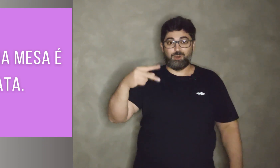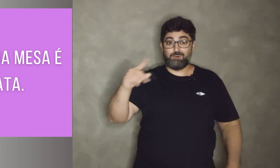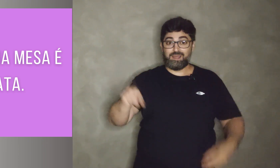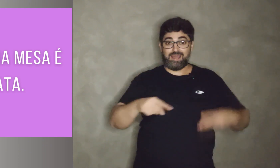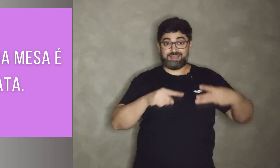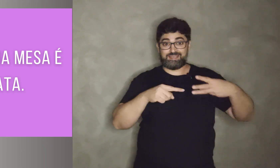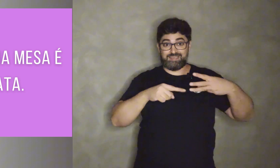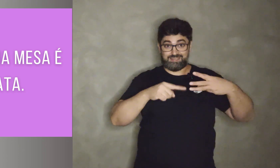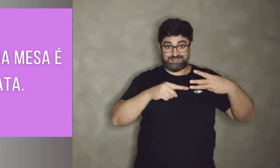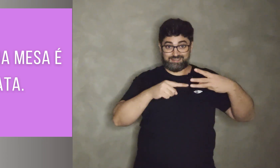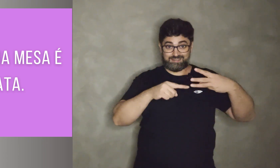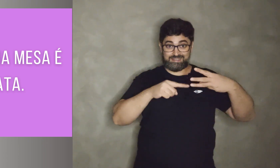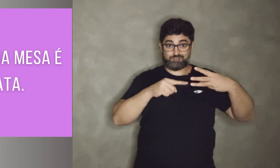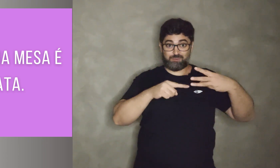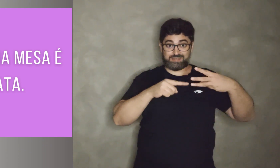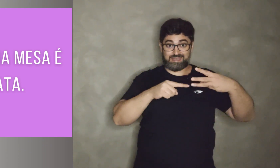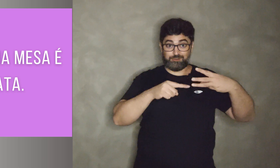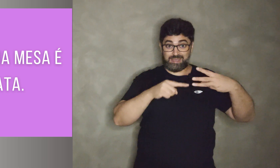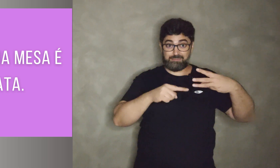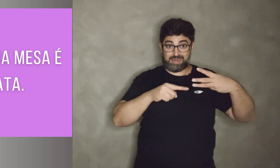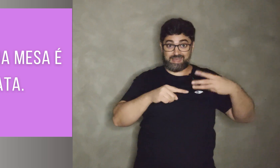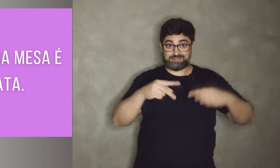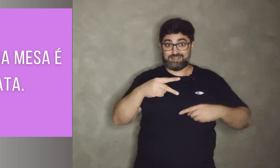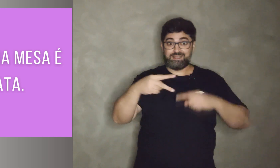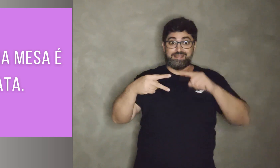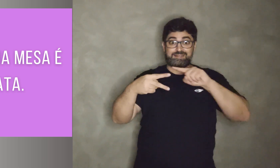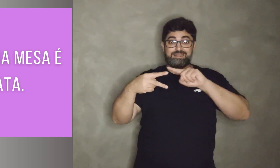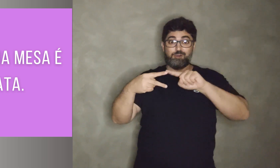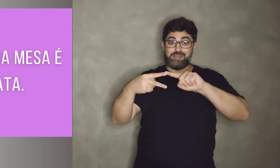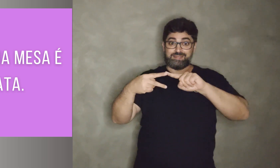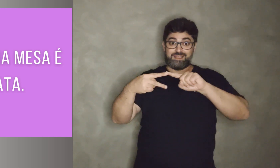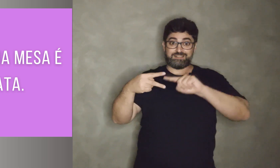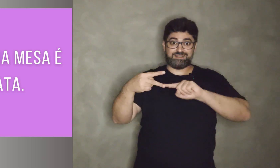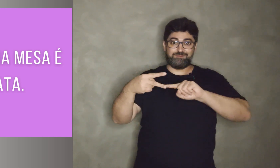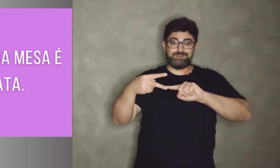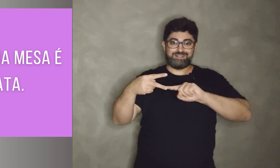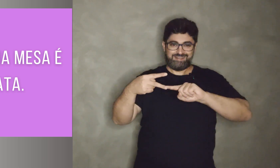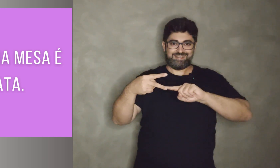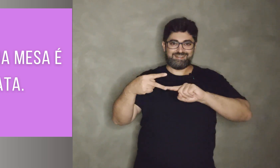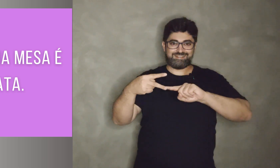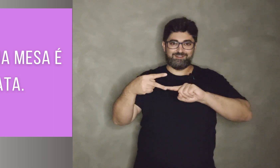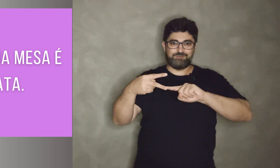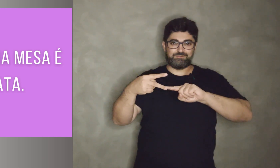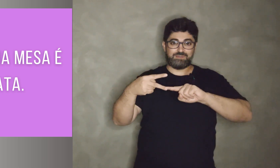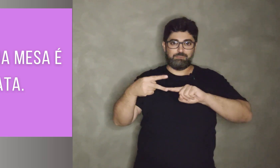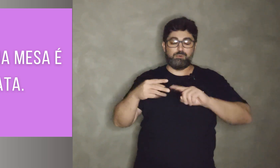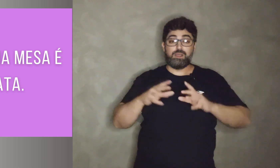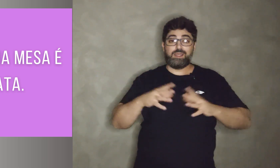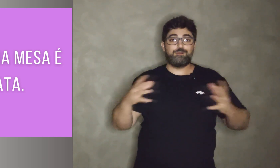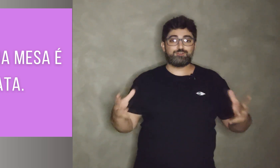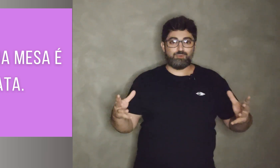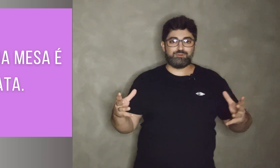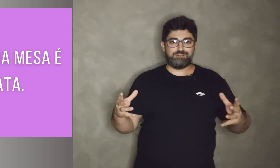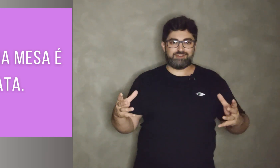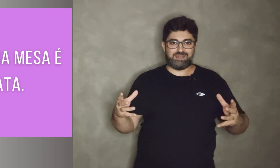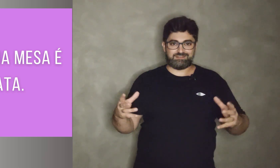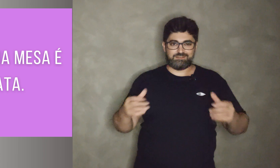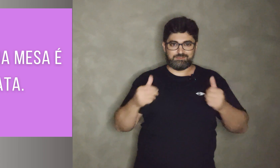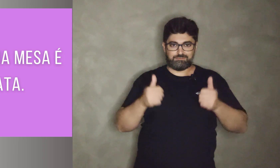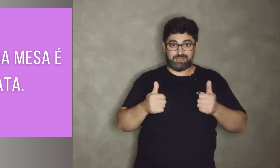bom? Aqui, nesse comentário, é barata, não é nem ação e nem negação, tá bom? É o que sobrou da frase,